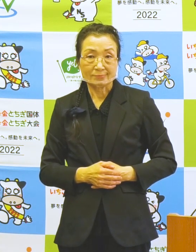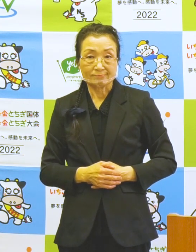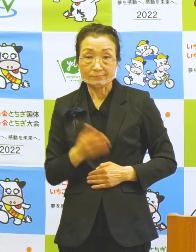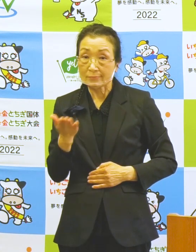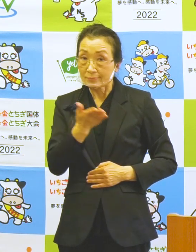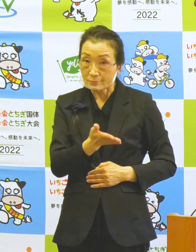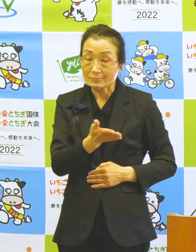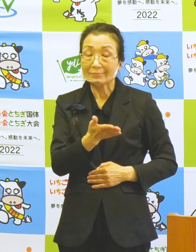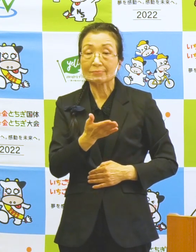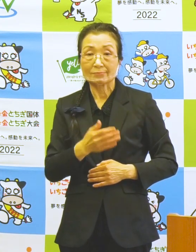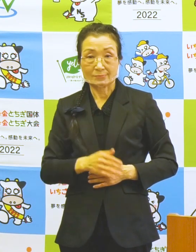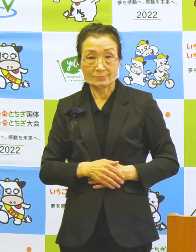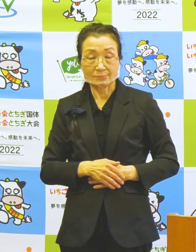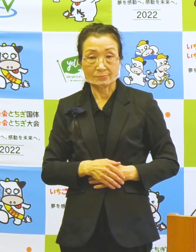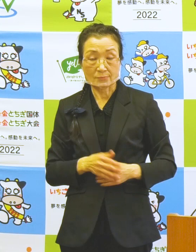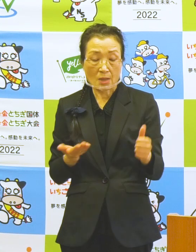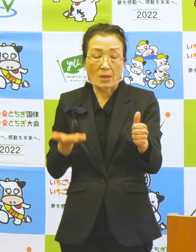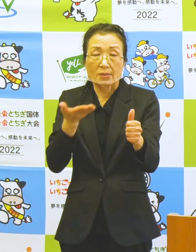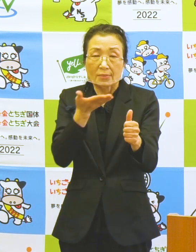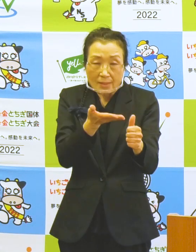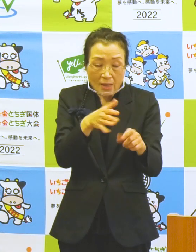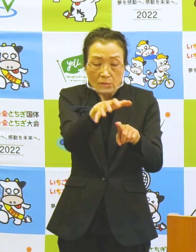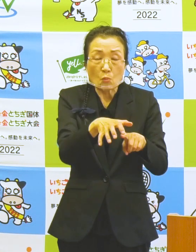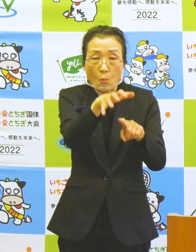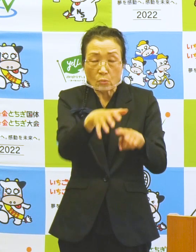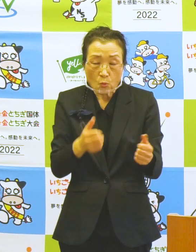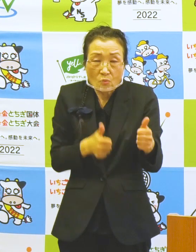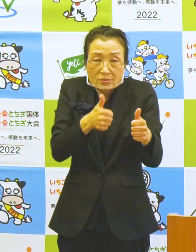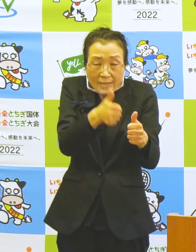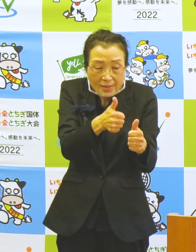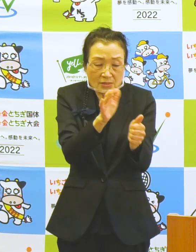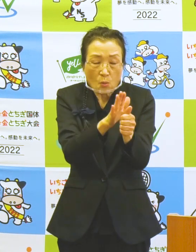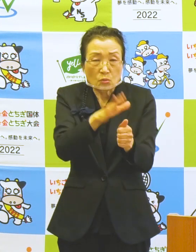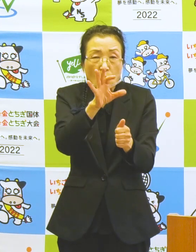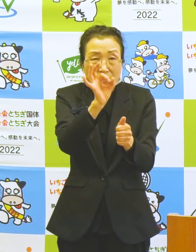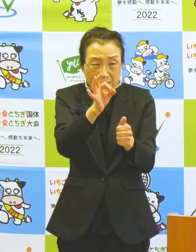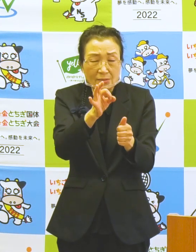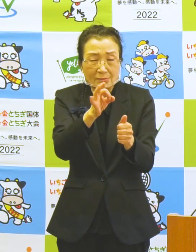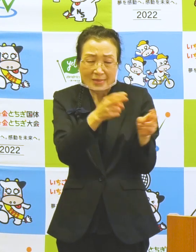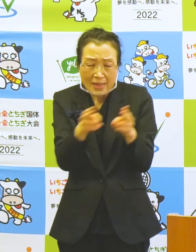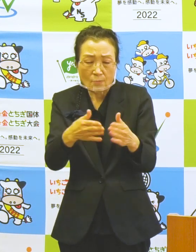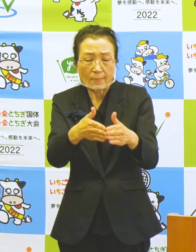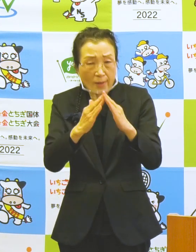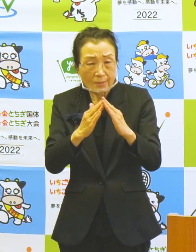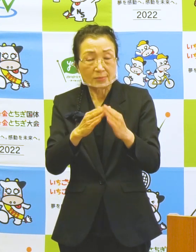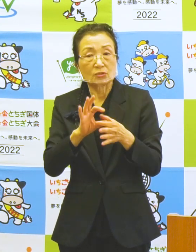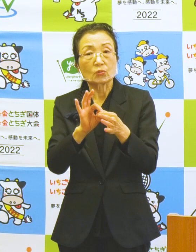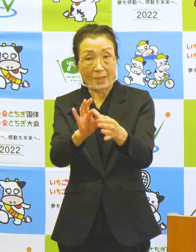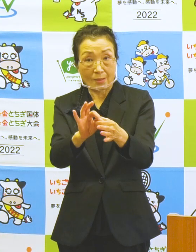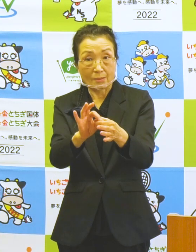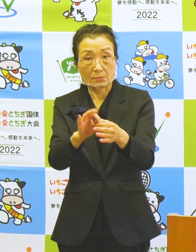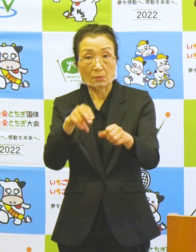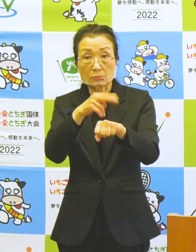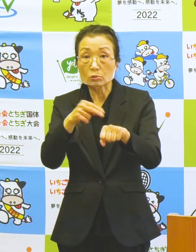次に、次世代農業チャレンジ事業補助金創設についてであります。那